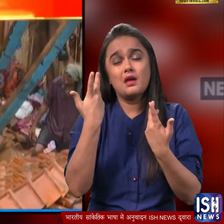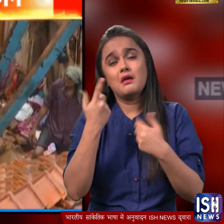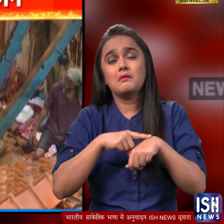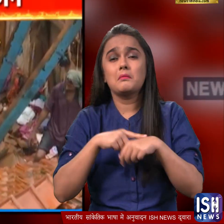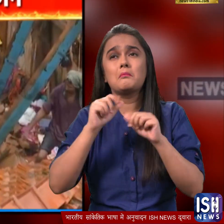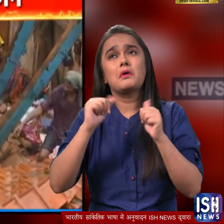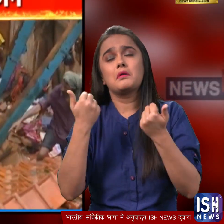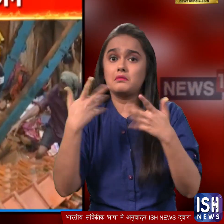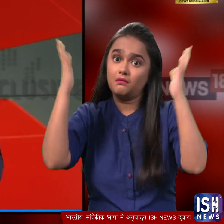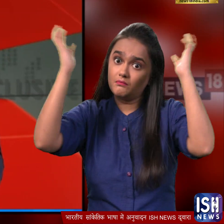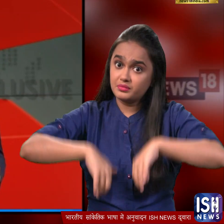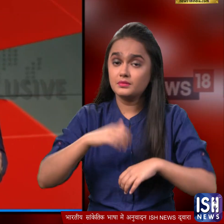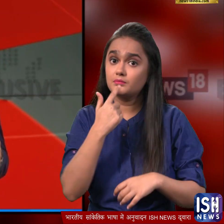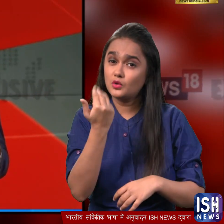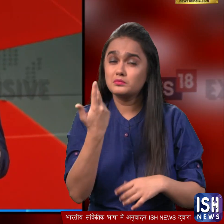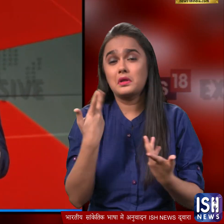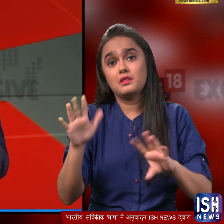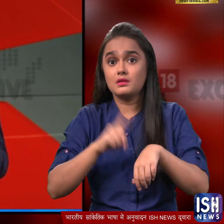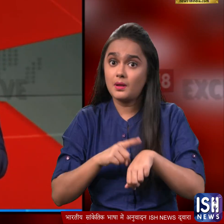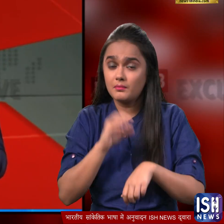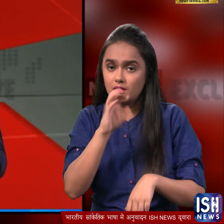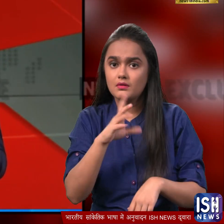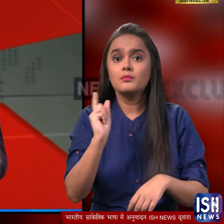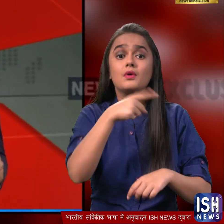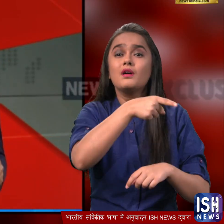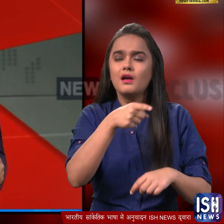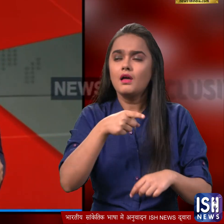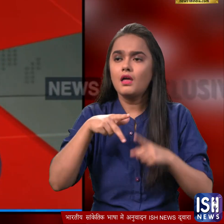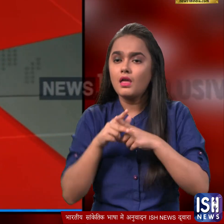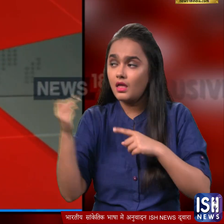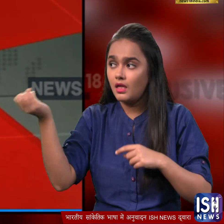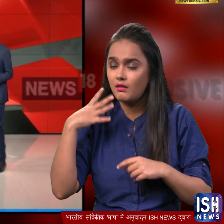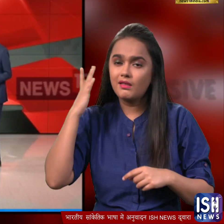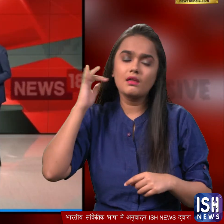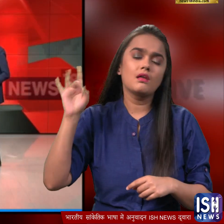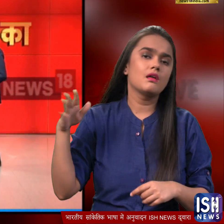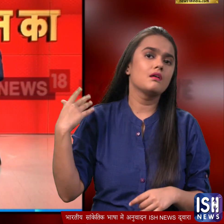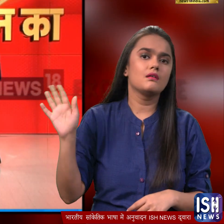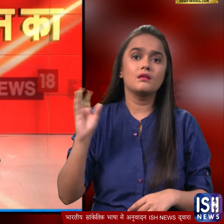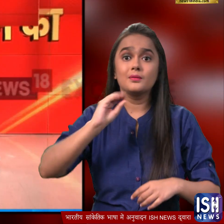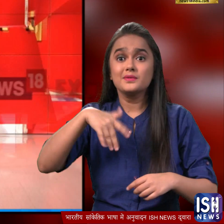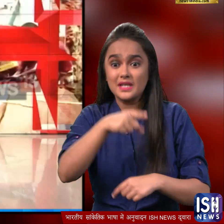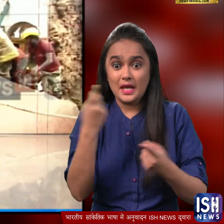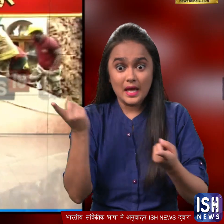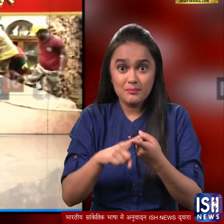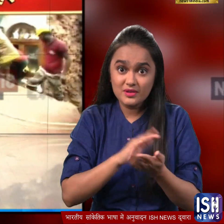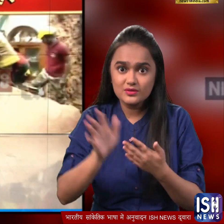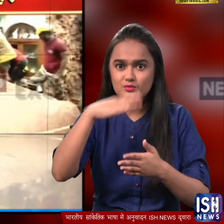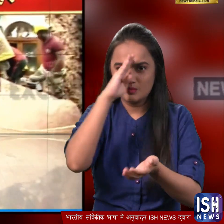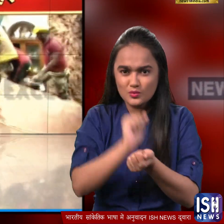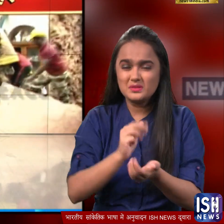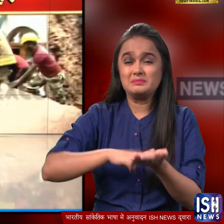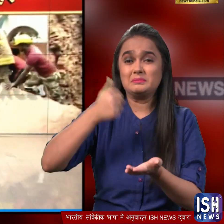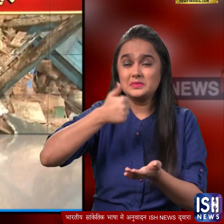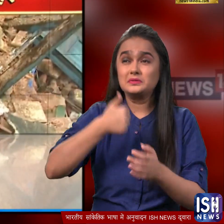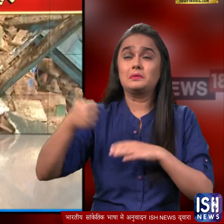करने की चेतावनी दी थी। लेकिन आरोप है कि इस इमारत में रहने वाले लोगों ने नगर निगम की चेतावनी को नजरअंदाज कर दिया। हादसे के बाद पुलिस के बड़े